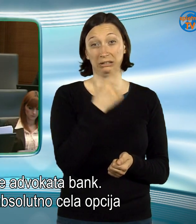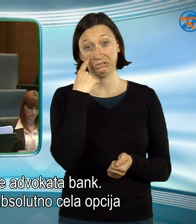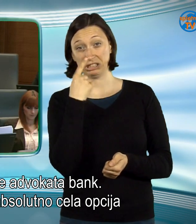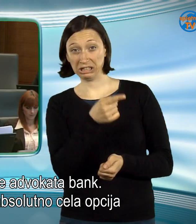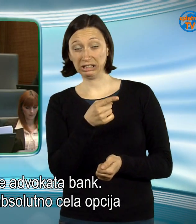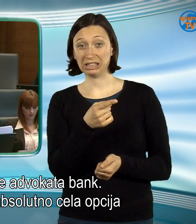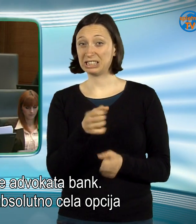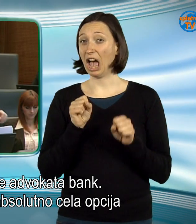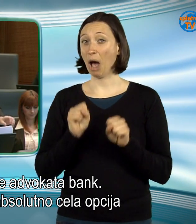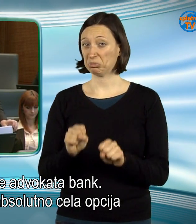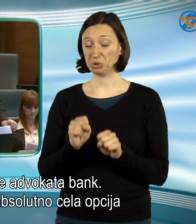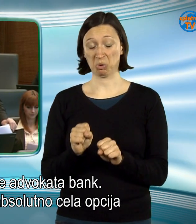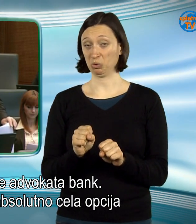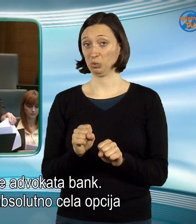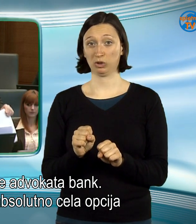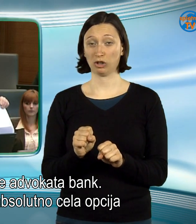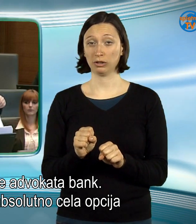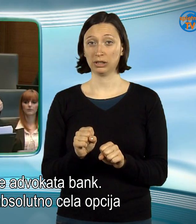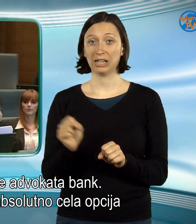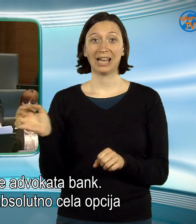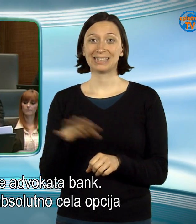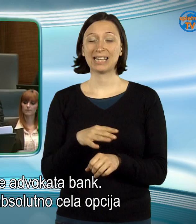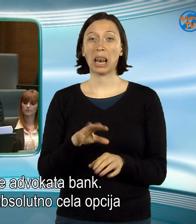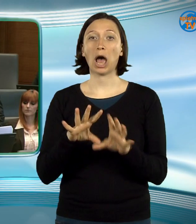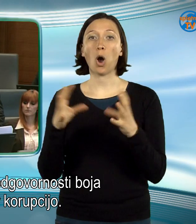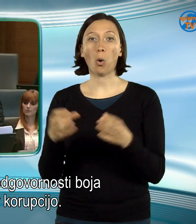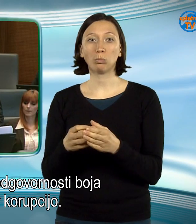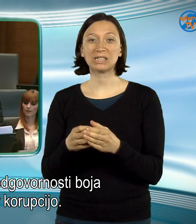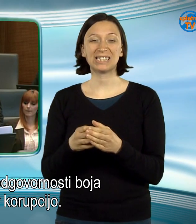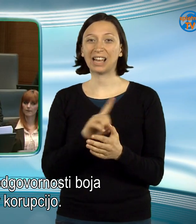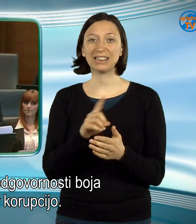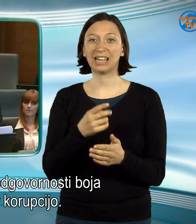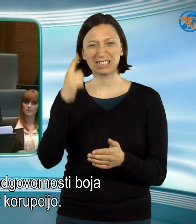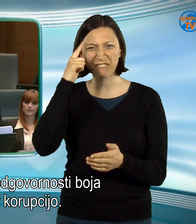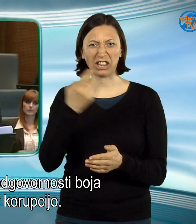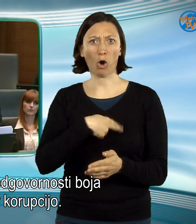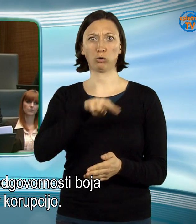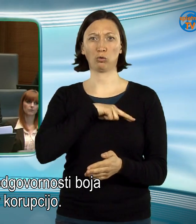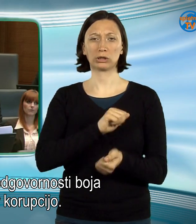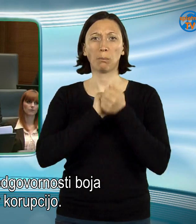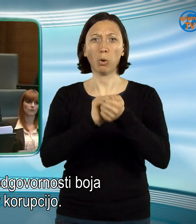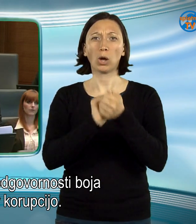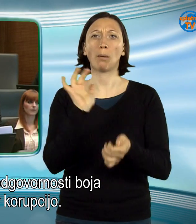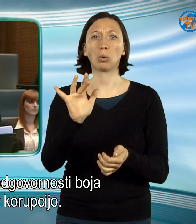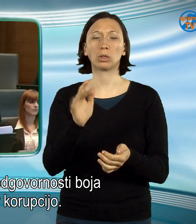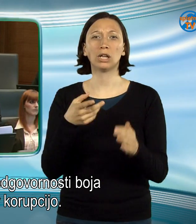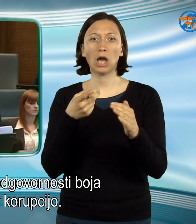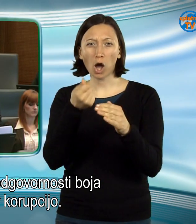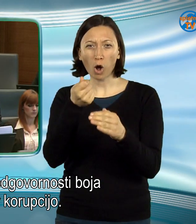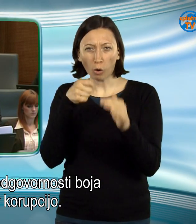Izgleda, da se absolutno cela opcija ne zaveda odgovornosti boja zoper korupcijo.